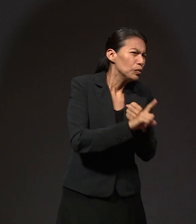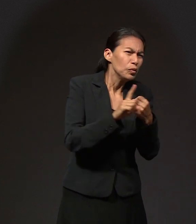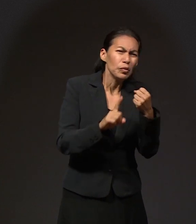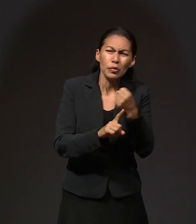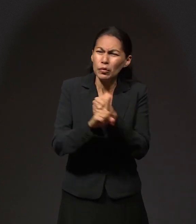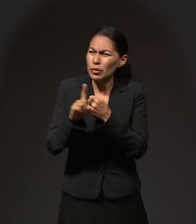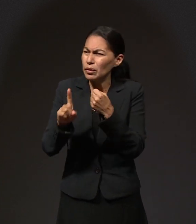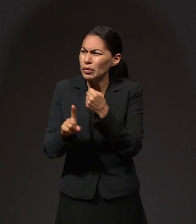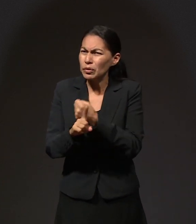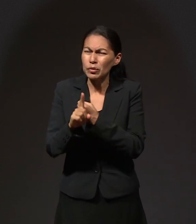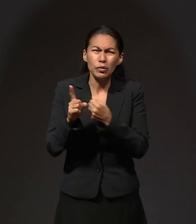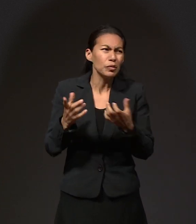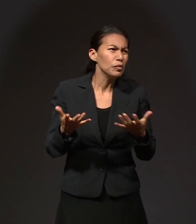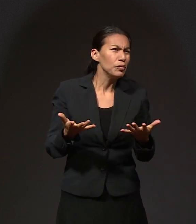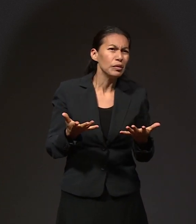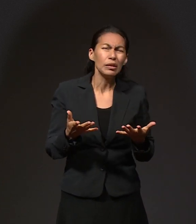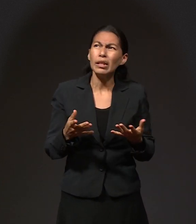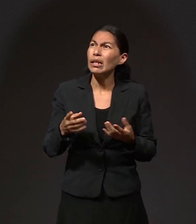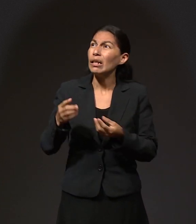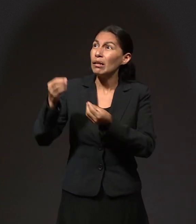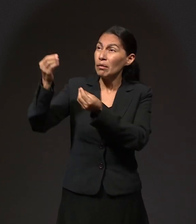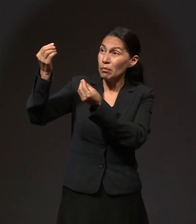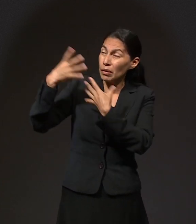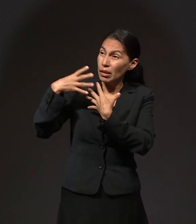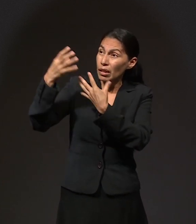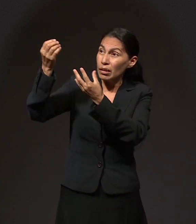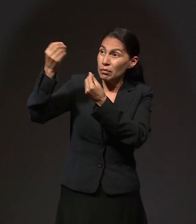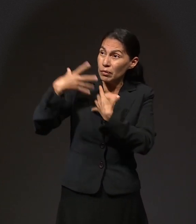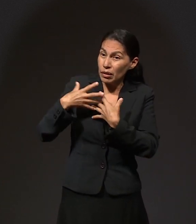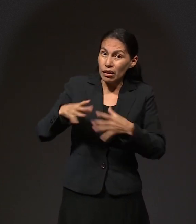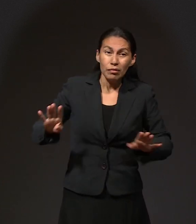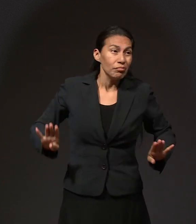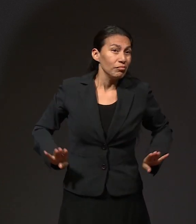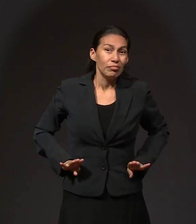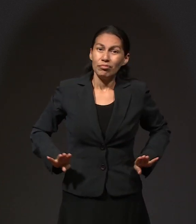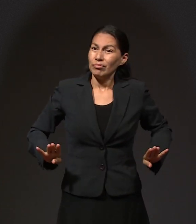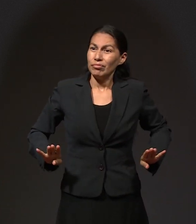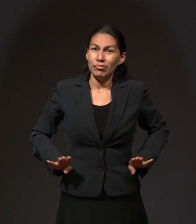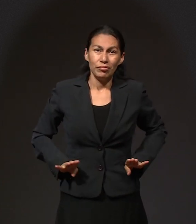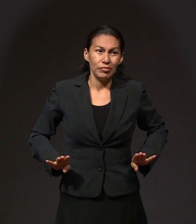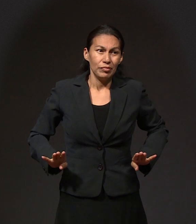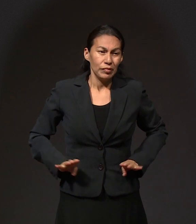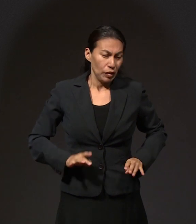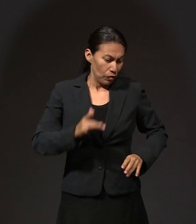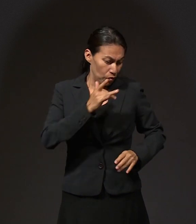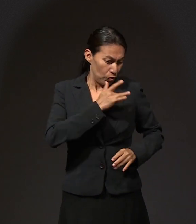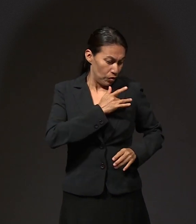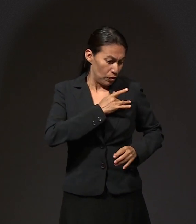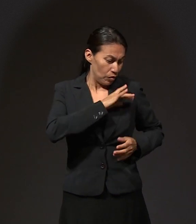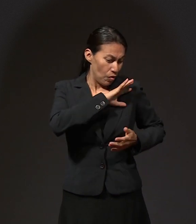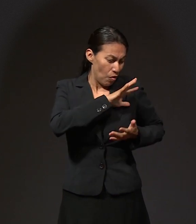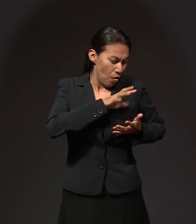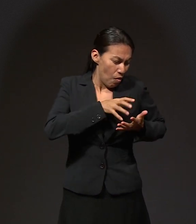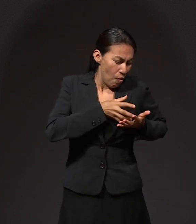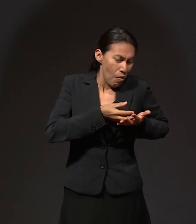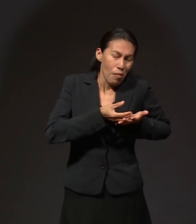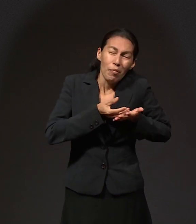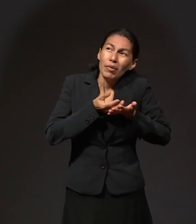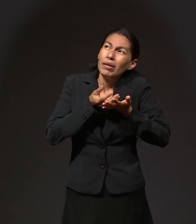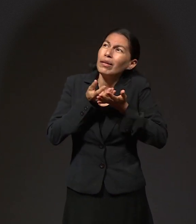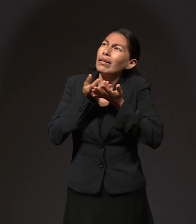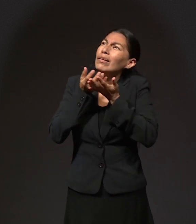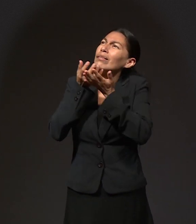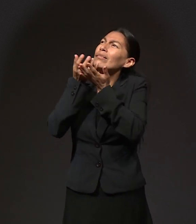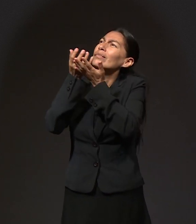No merezco lo que me das tú Del corazón tómame Lo que